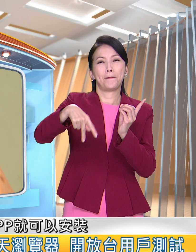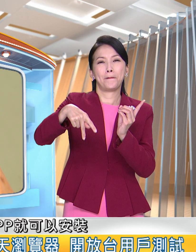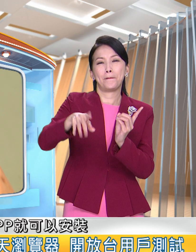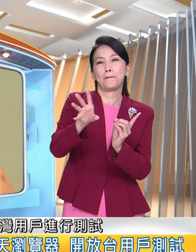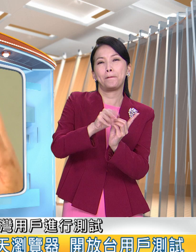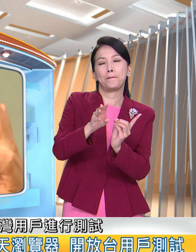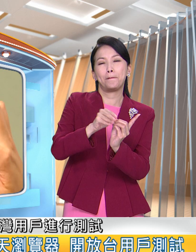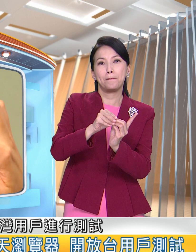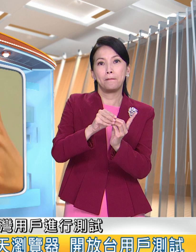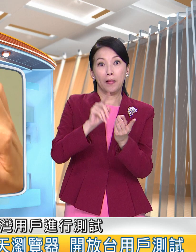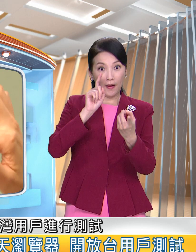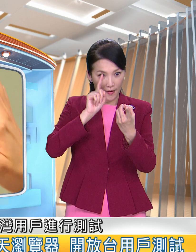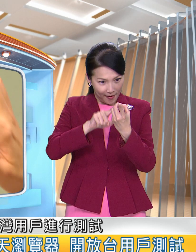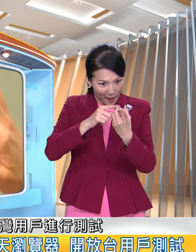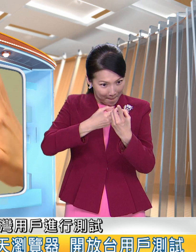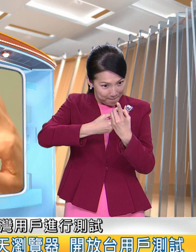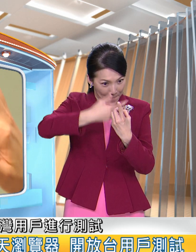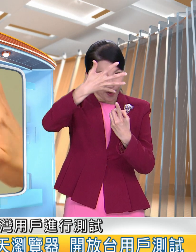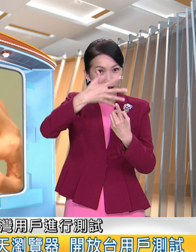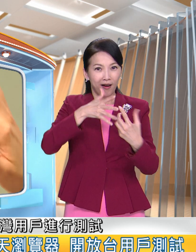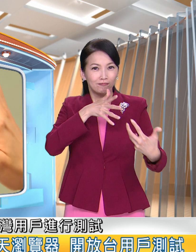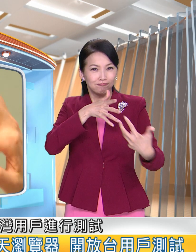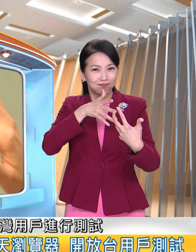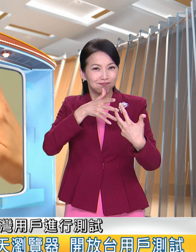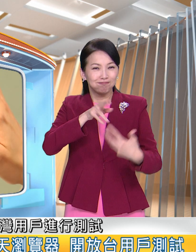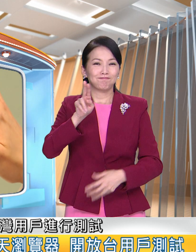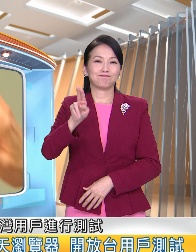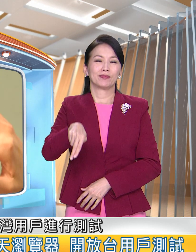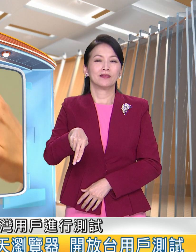先开放给台湾的用户来进行测试。